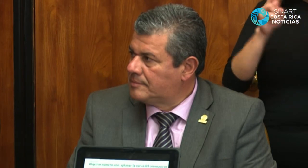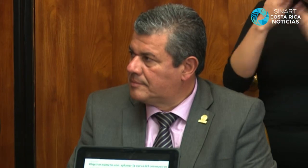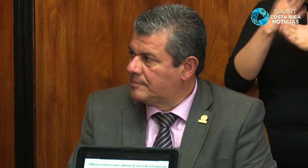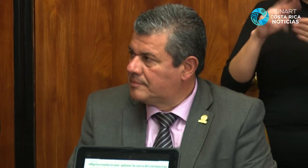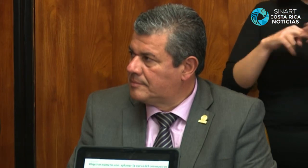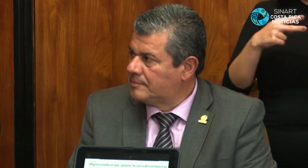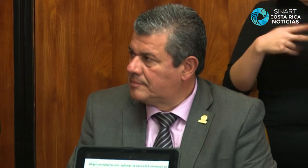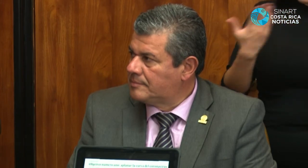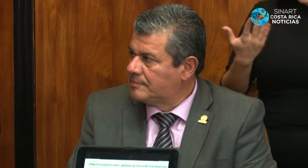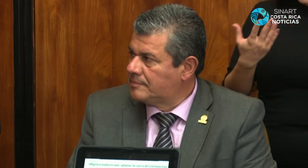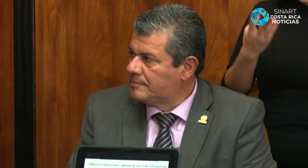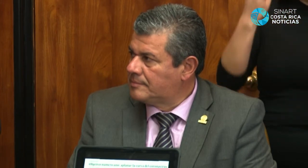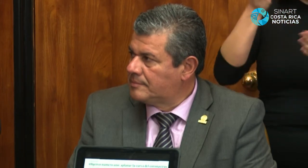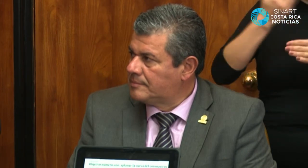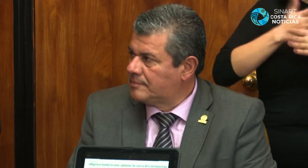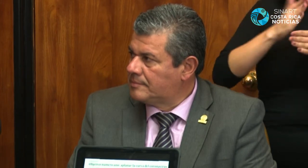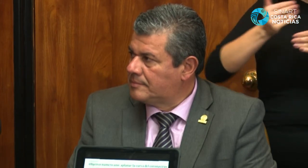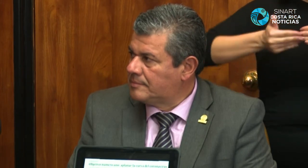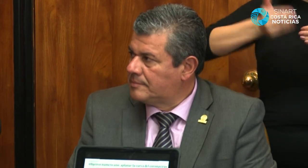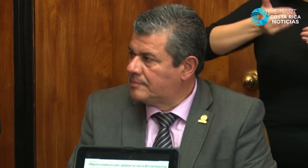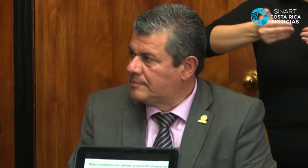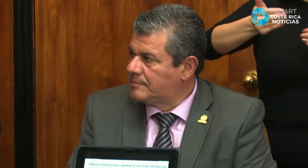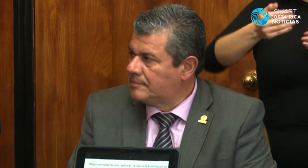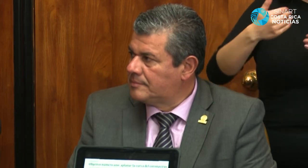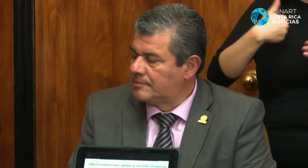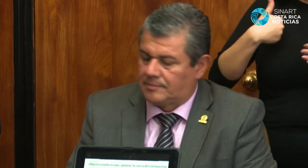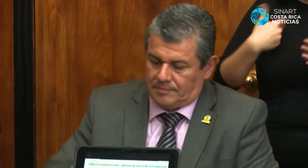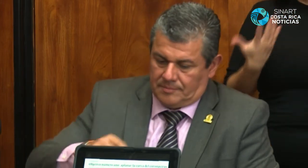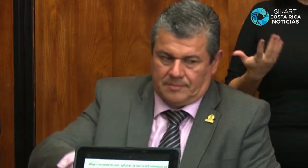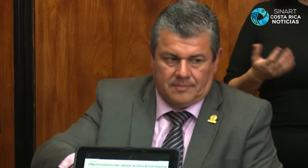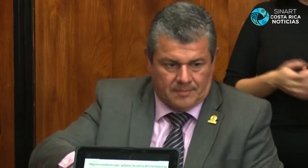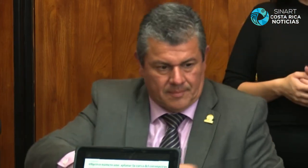se refieren y a cuántas fases en total nos estamos refiriendo?